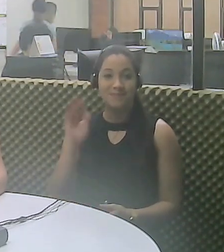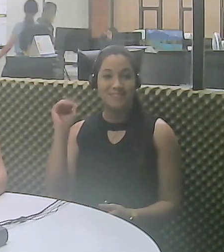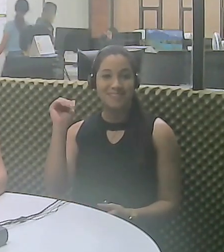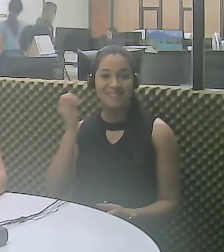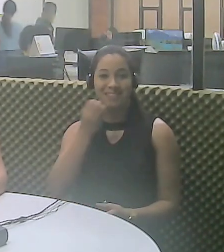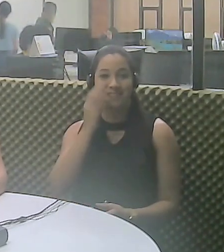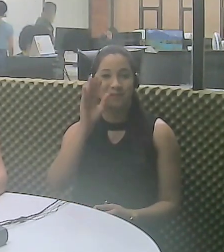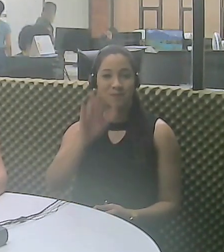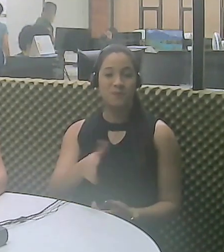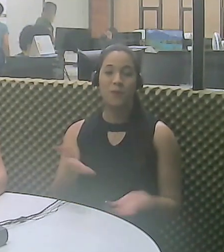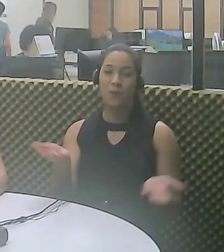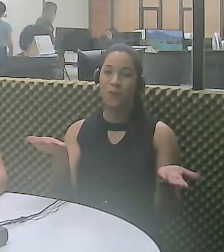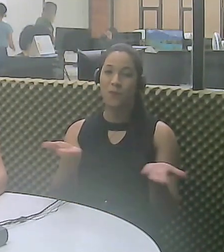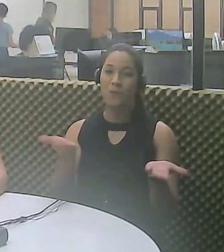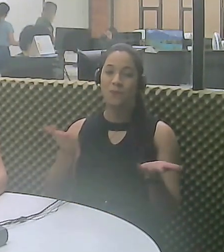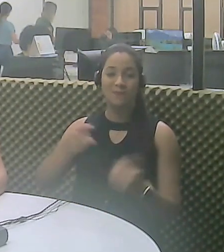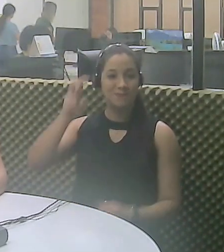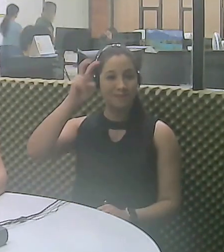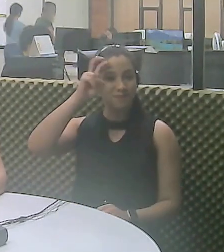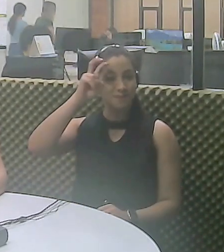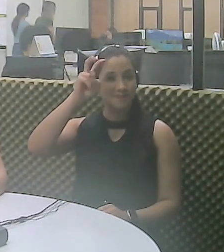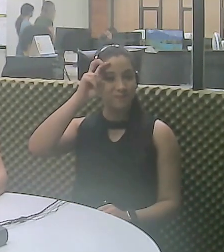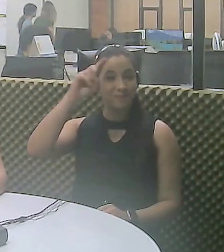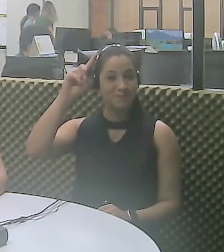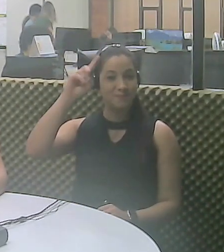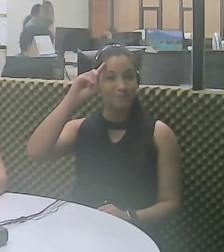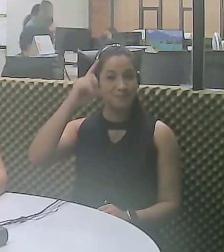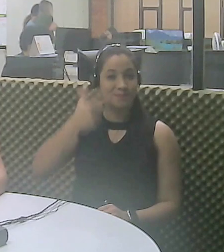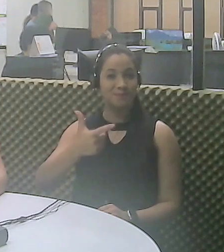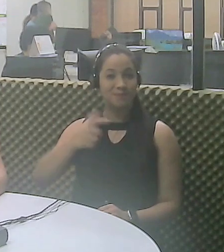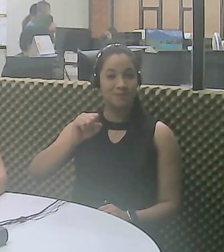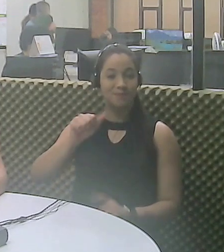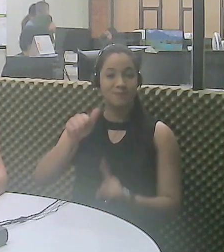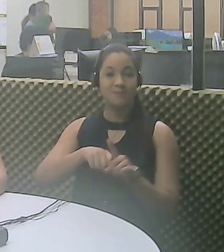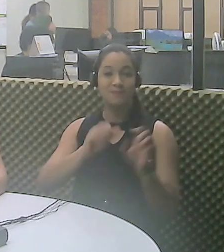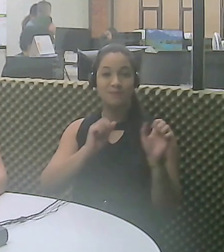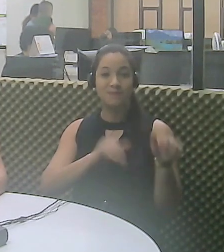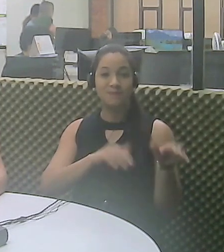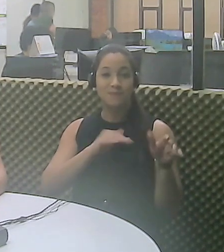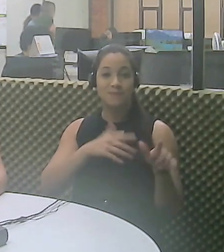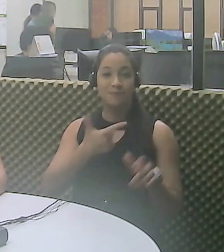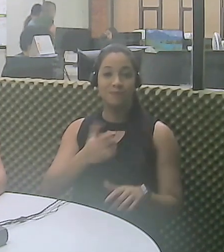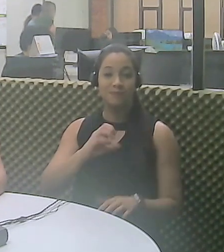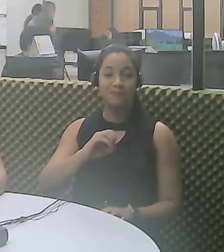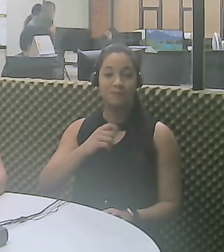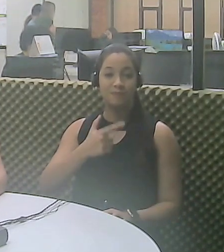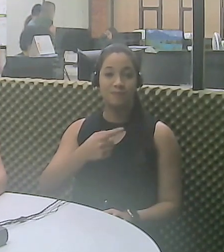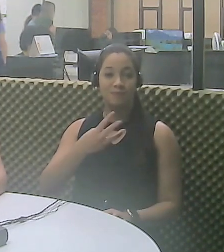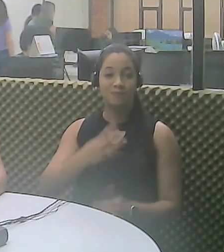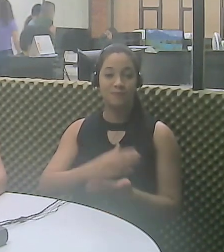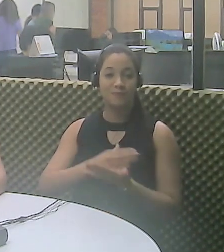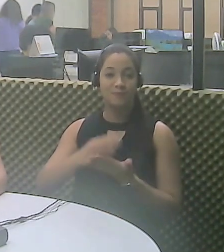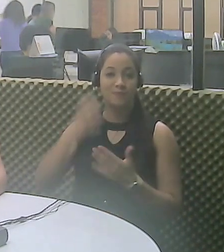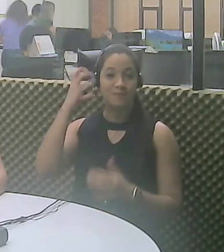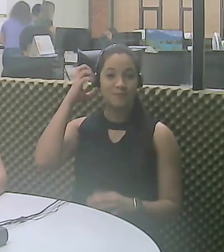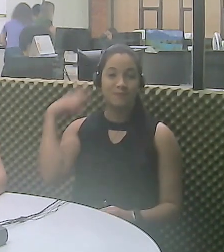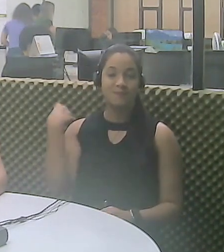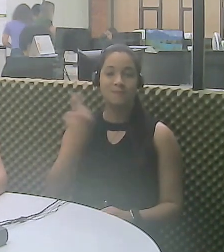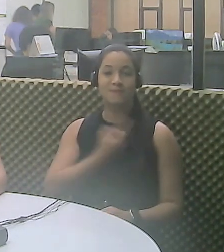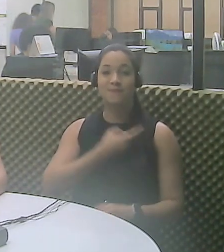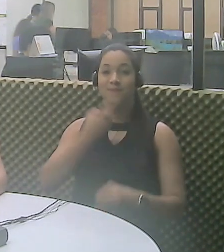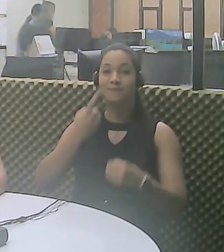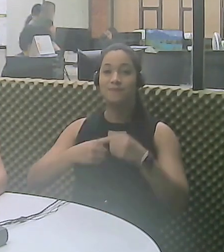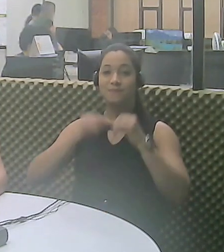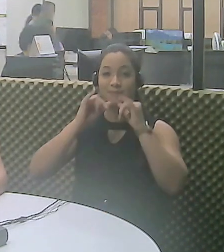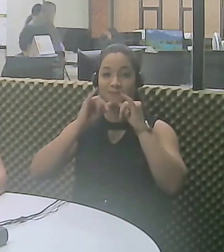Olá, boa tarde. Hoje é quinta-feira, dia 28 de setembro de 2023. Está no ar a Rádio Nossa Cidade com um